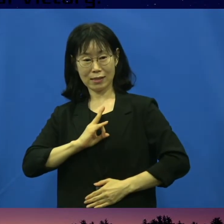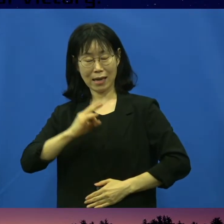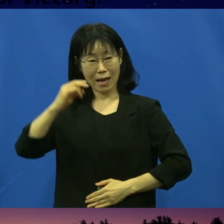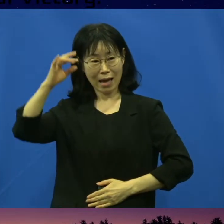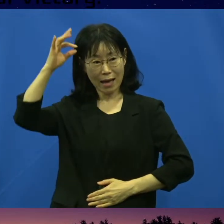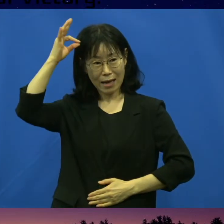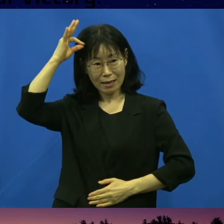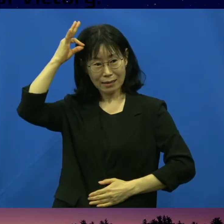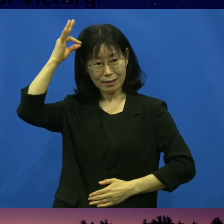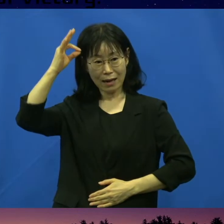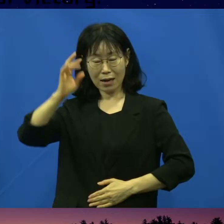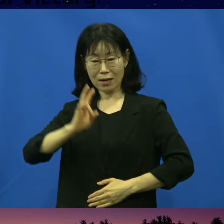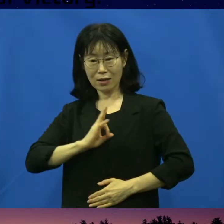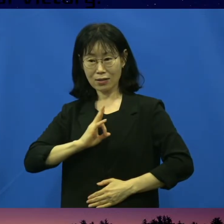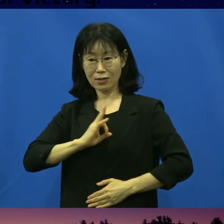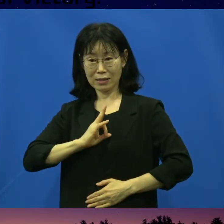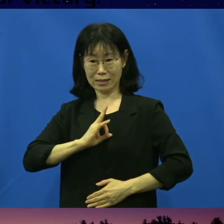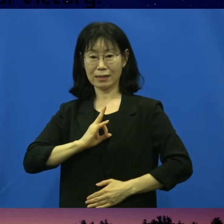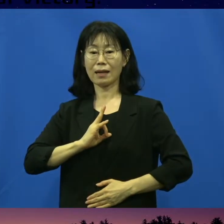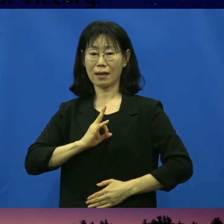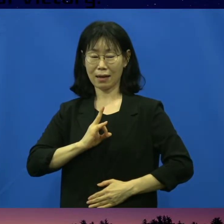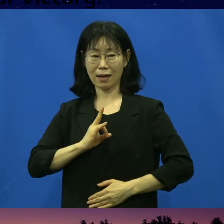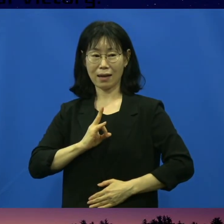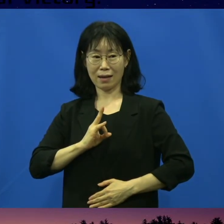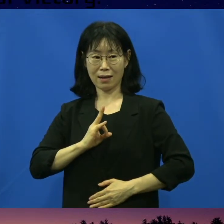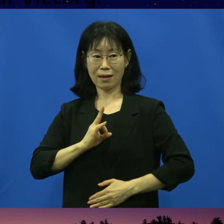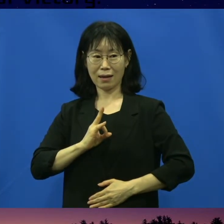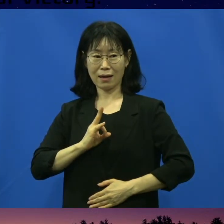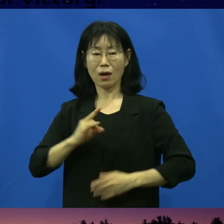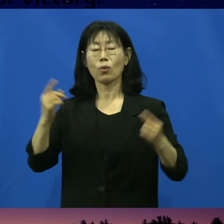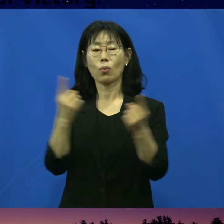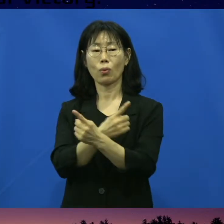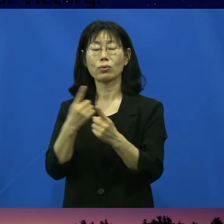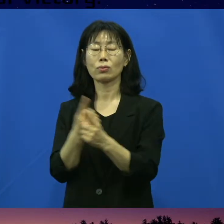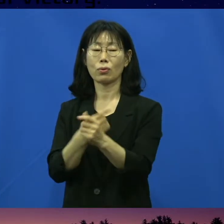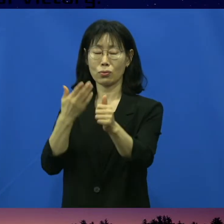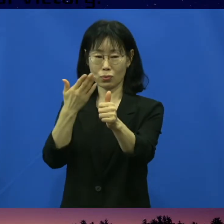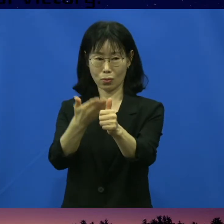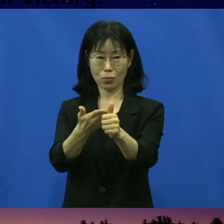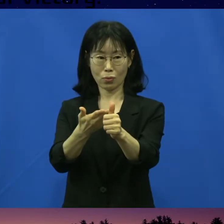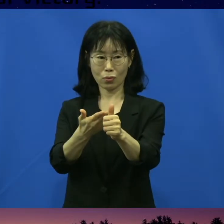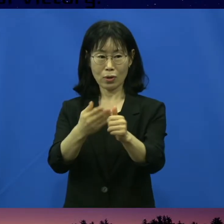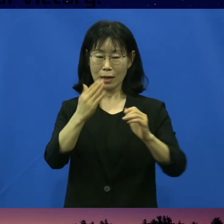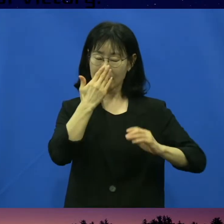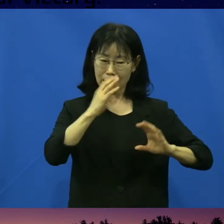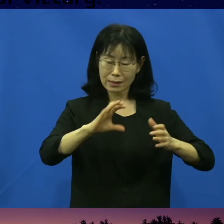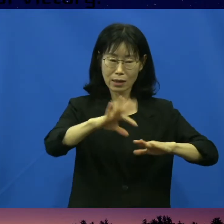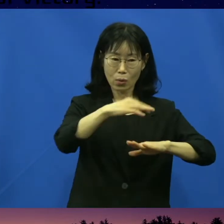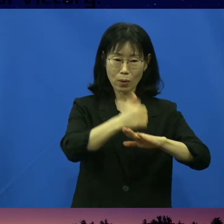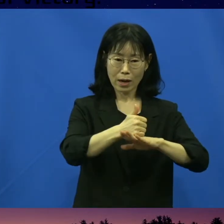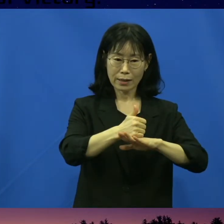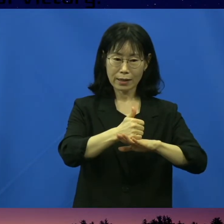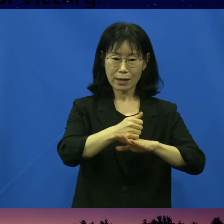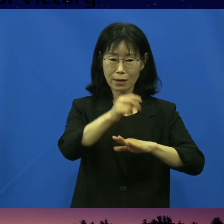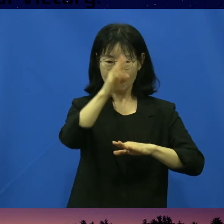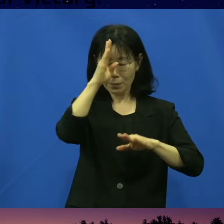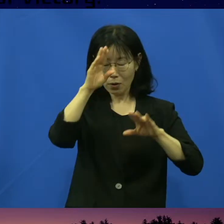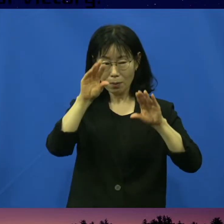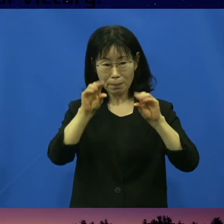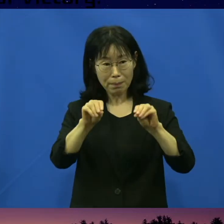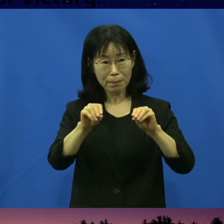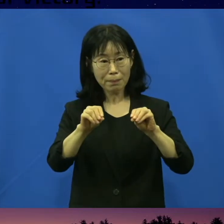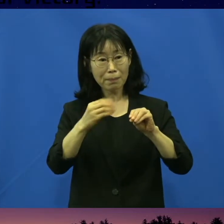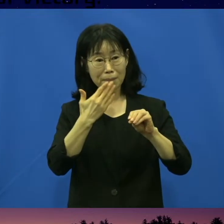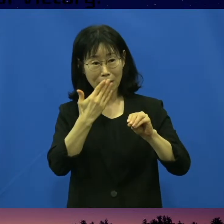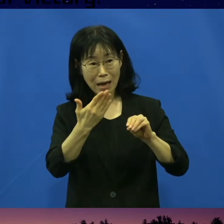선지자를 찾아가야 선지자가 믿는 하나님이 고쳐줄 거 아니에요. 왕이 무슨 죄로 살려요? 못